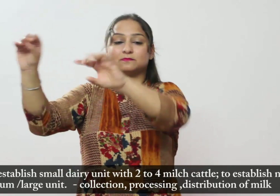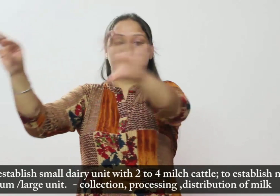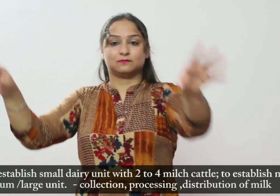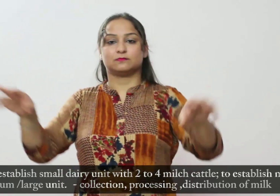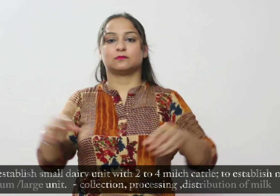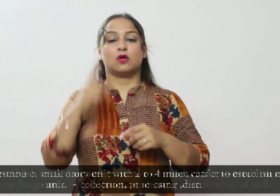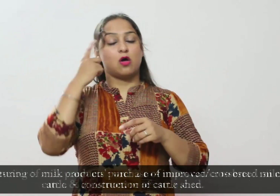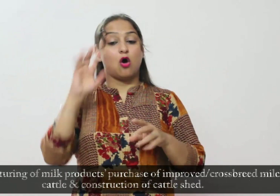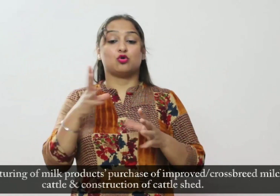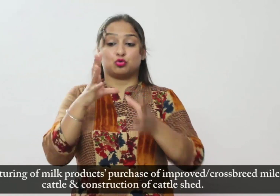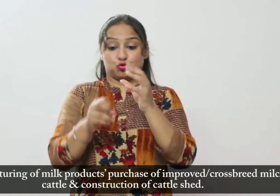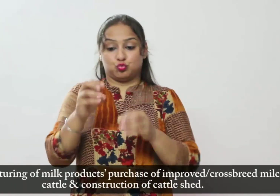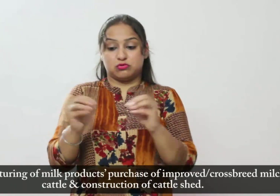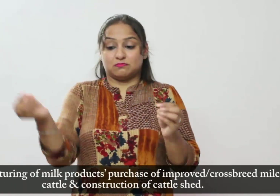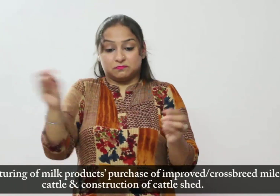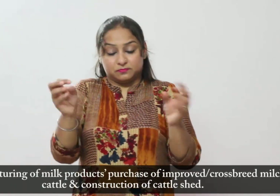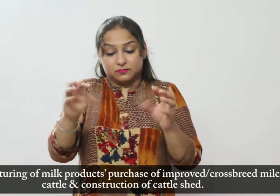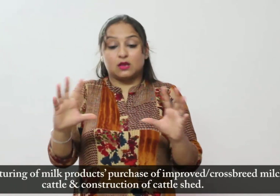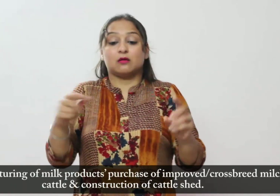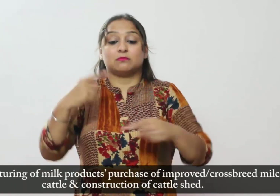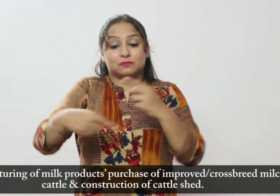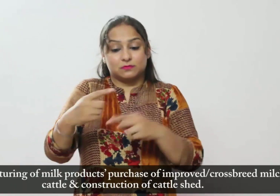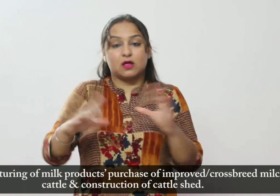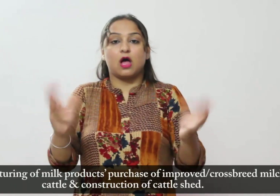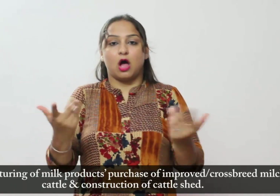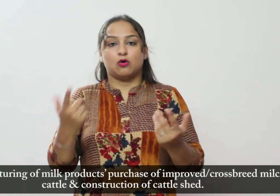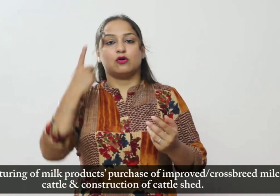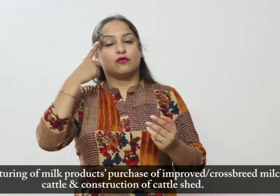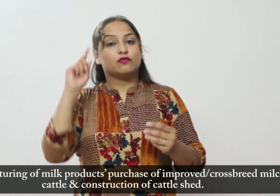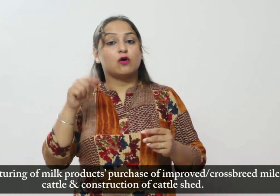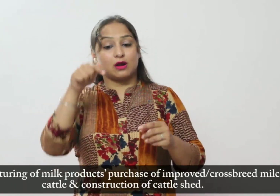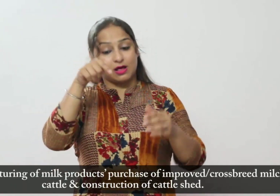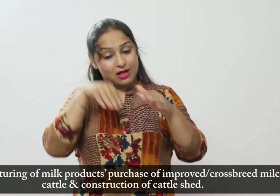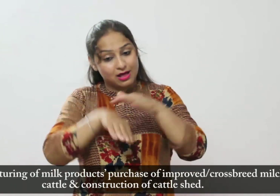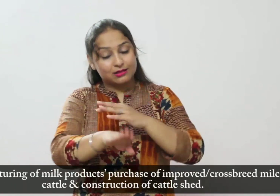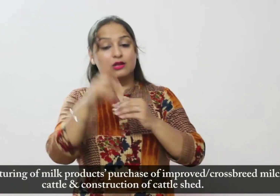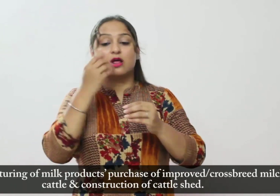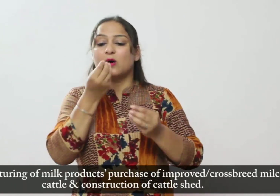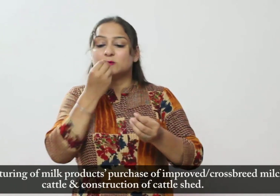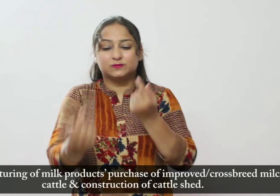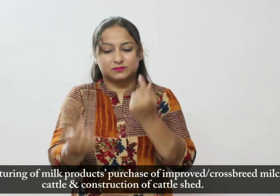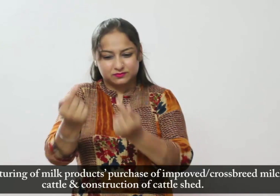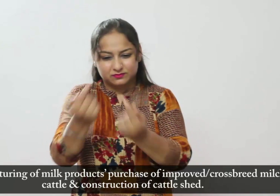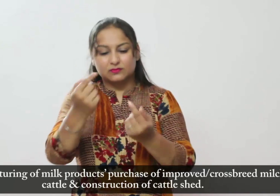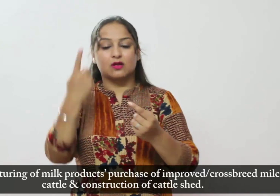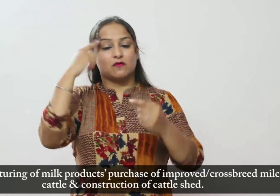दूध उत्पादन की खरीद में सुधार, क्रॉस ब्रीड दुधारू पशुओं की खरीद और मवेशियों के शेड का